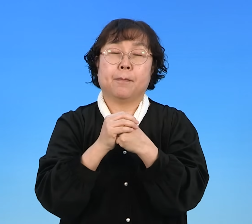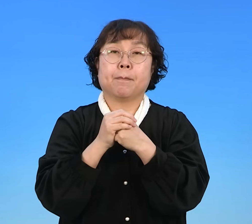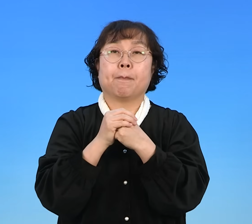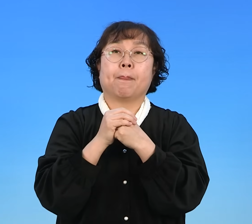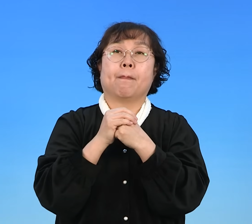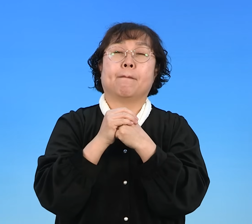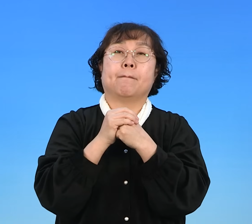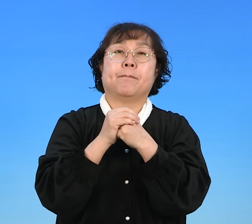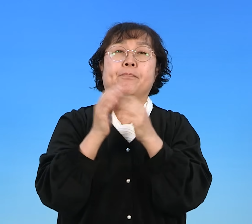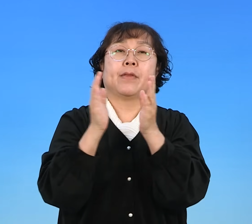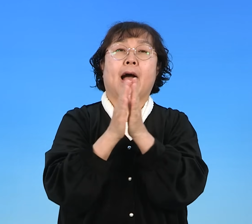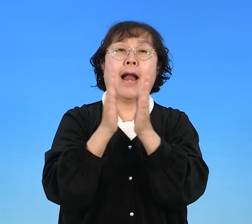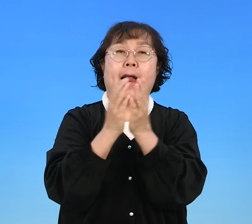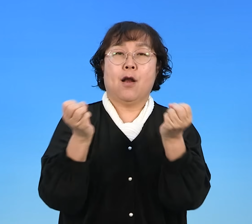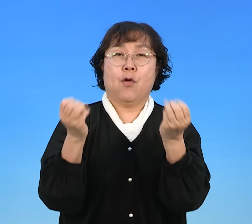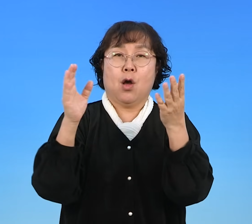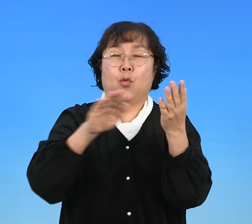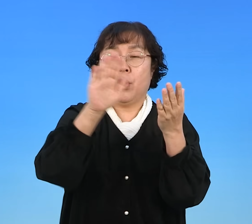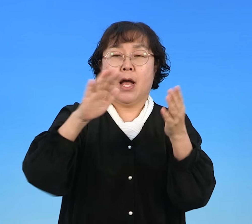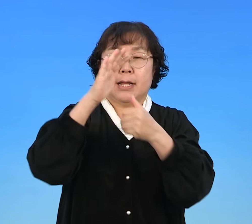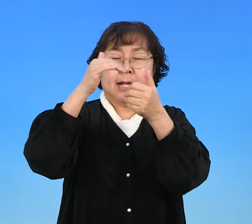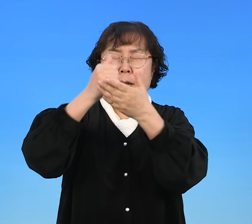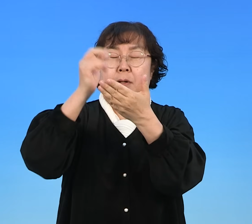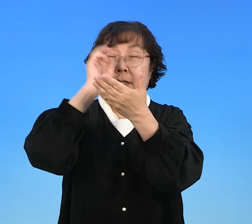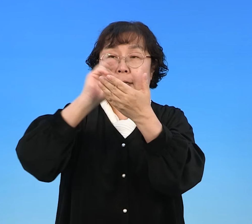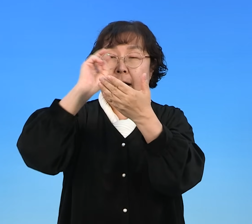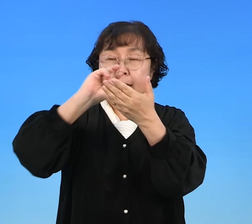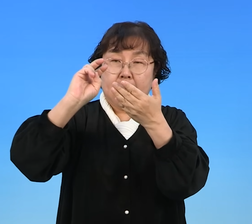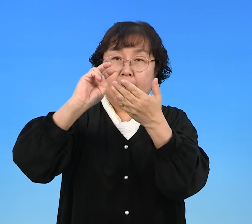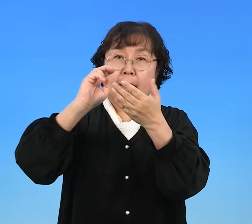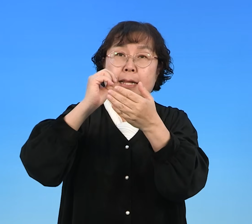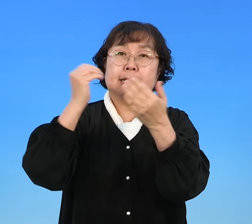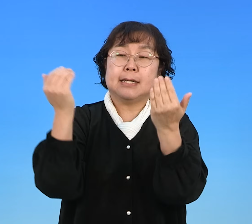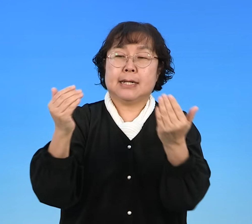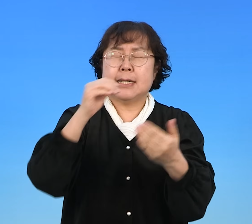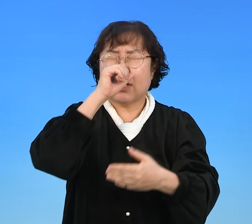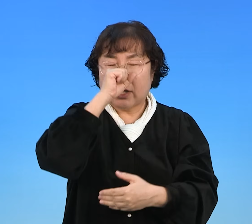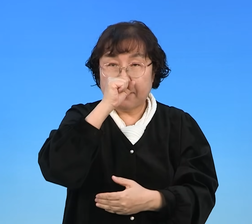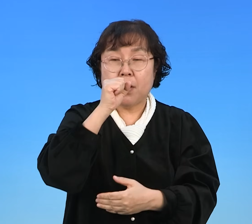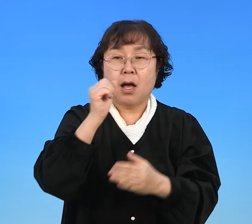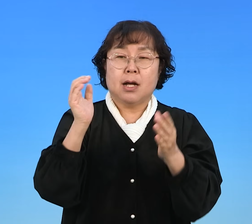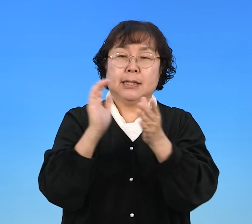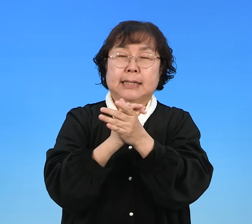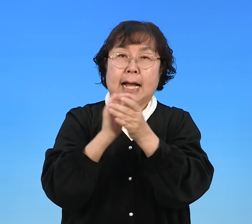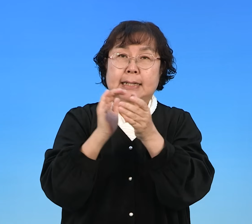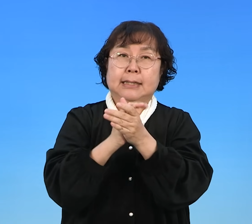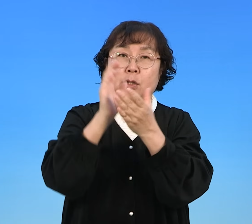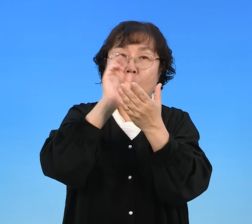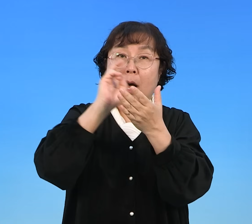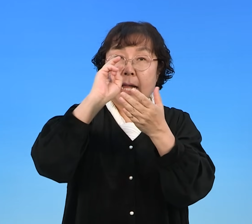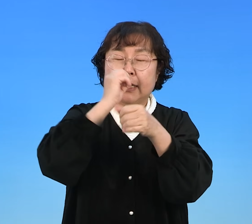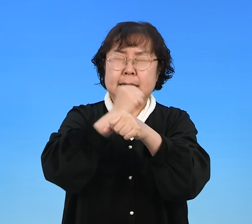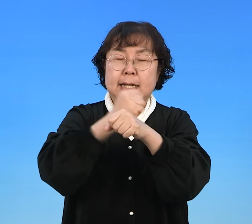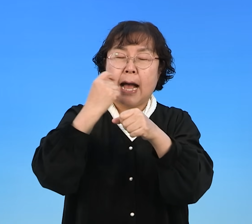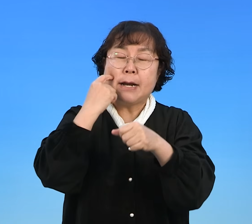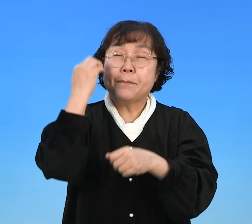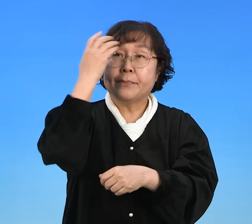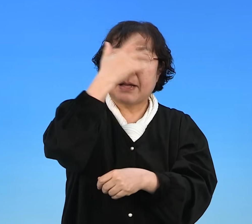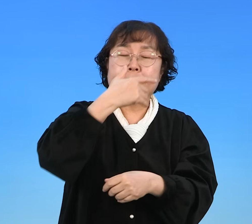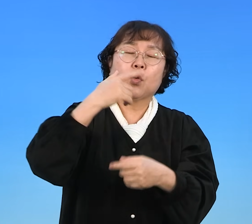기둥을 보십시오. 할렐루야, 우리 하나님을 찬양하는 일이 선함이여 찬송하는 일이